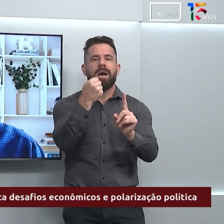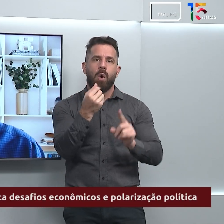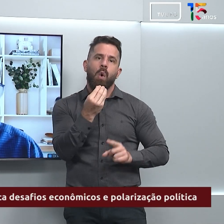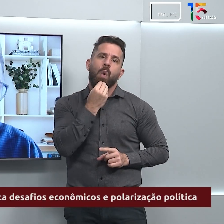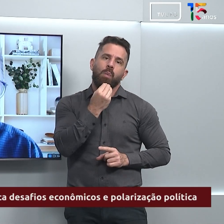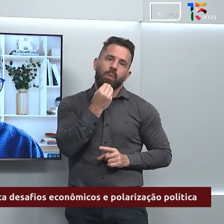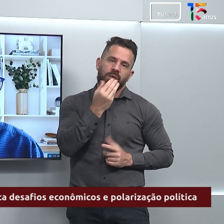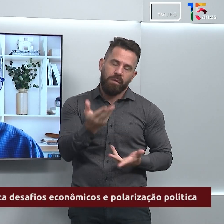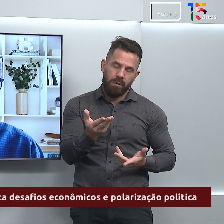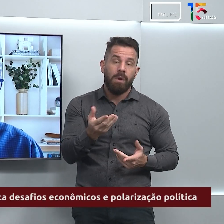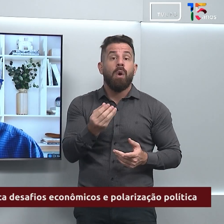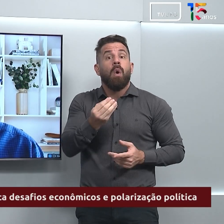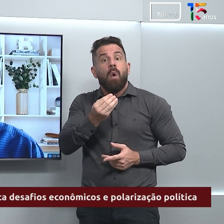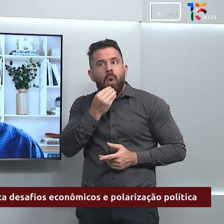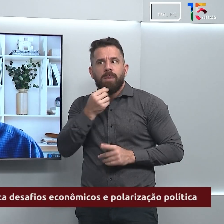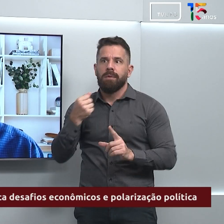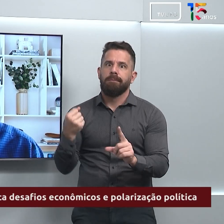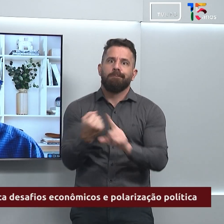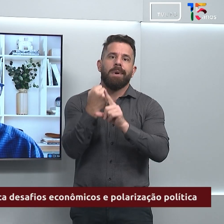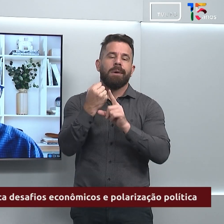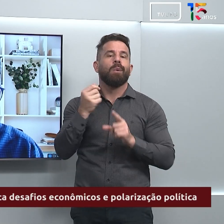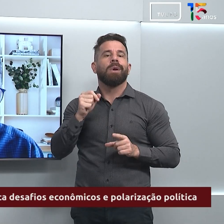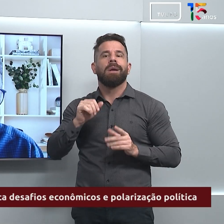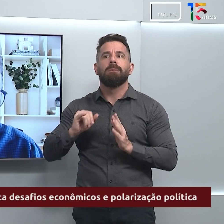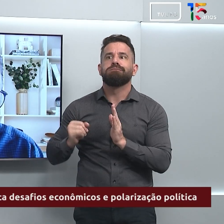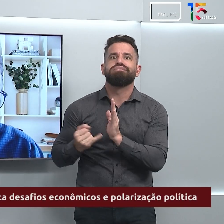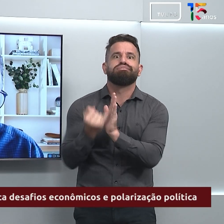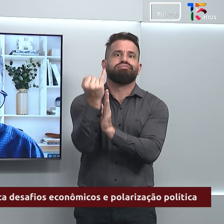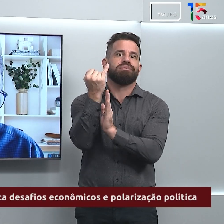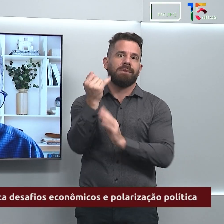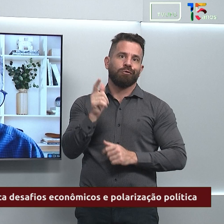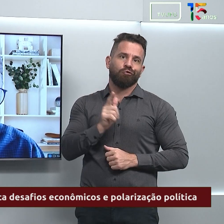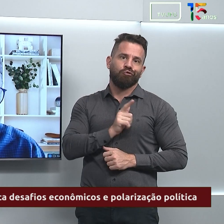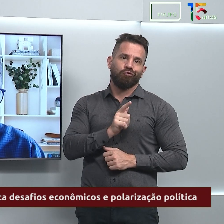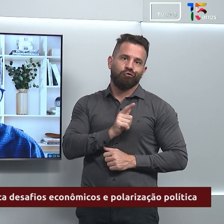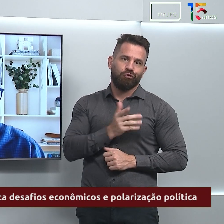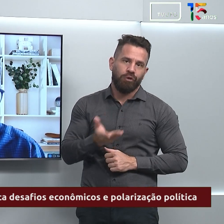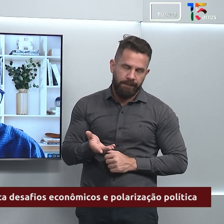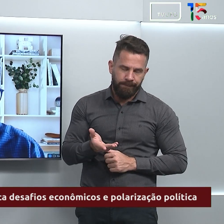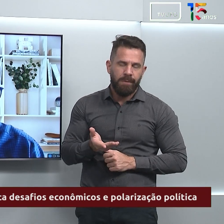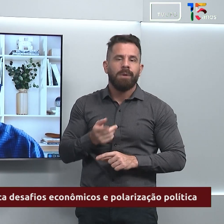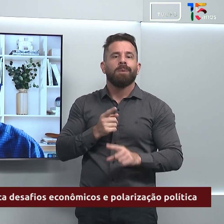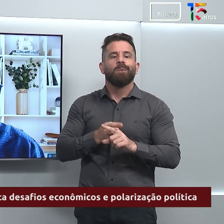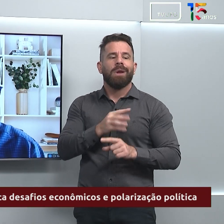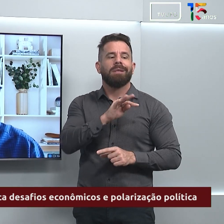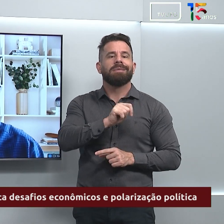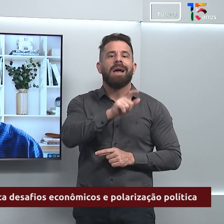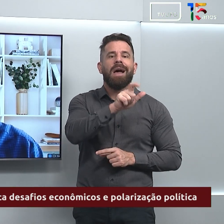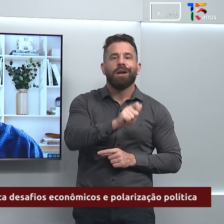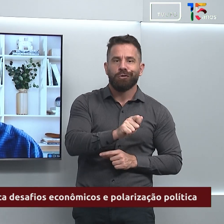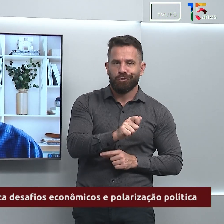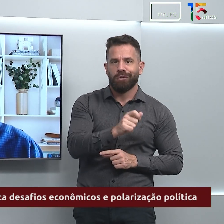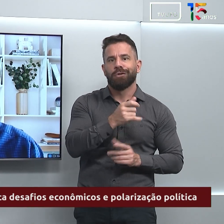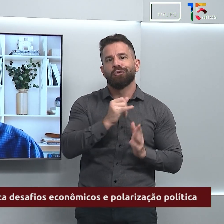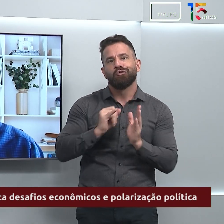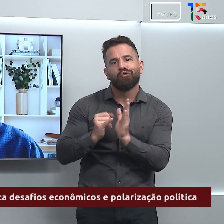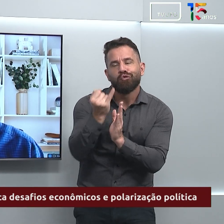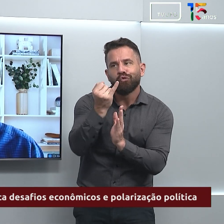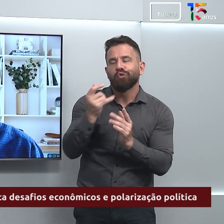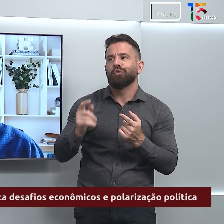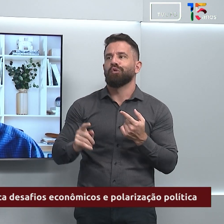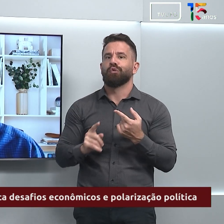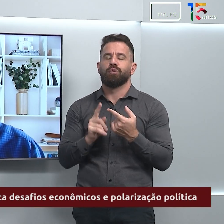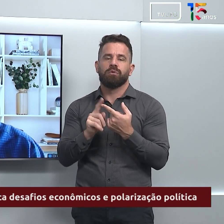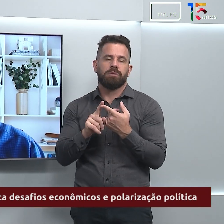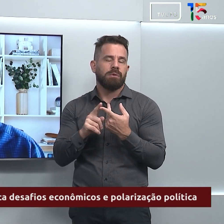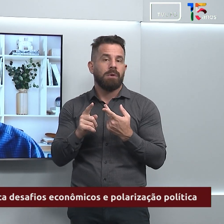na própria inflação, né? Porque é feito essa ação da taxa de juros é feita supostamente